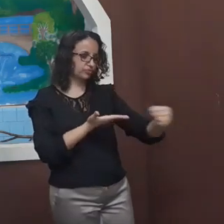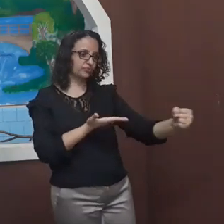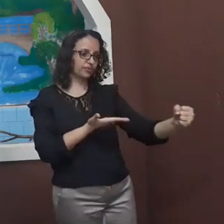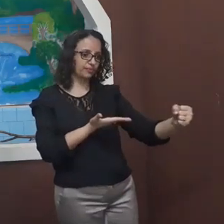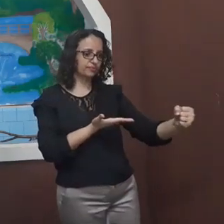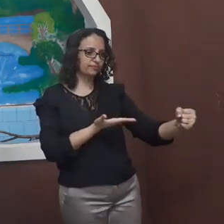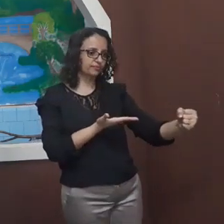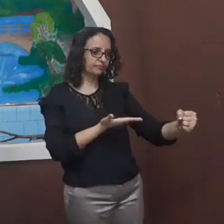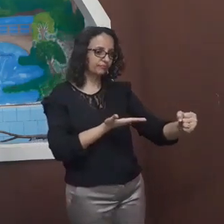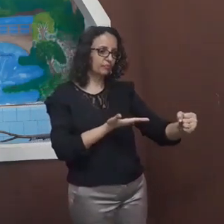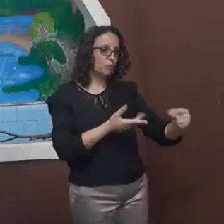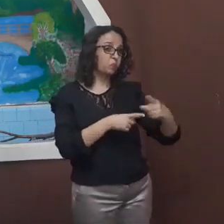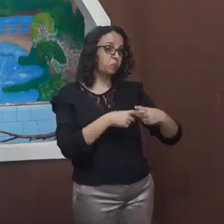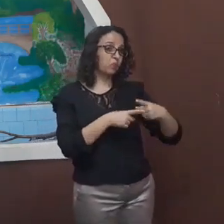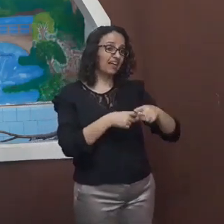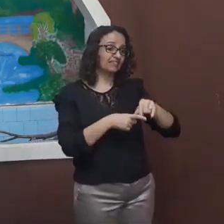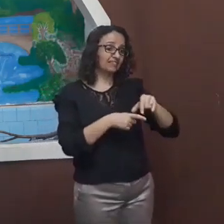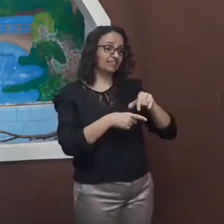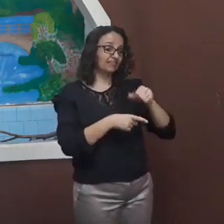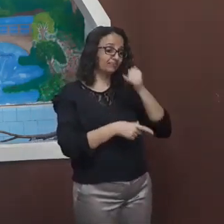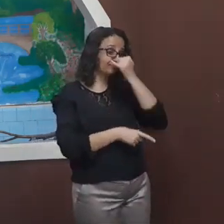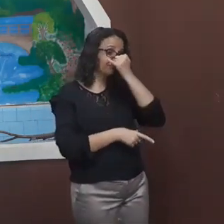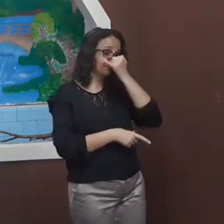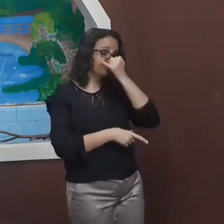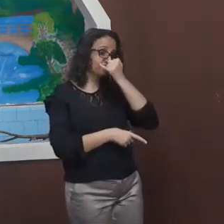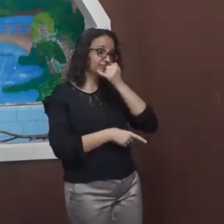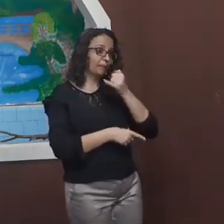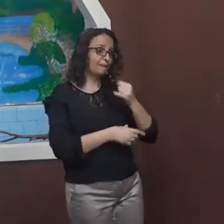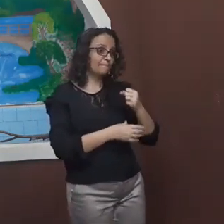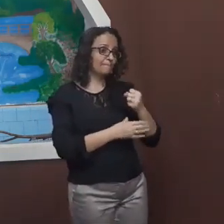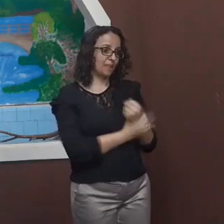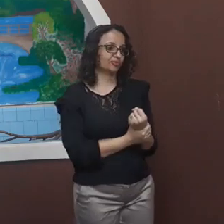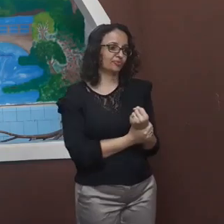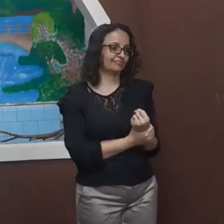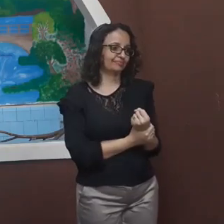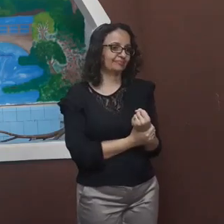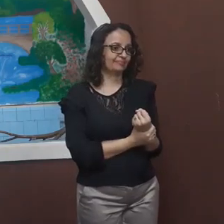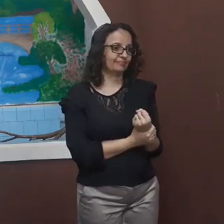do que ficar preso no laço do diabo.